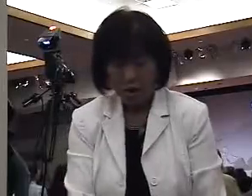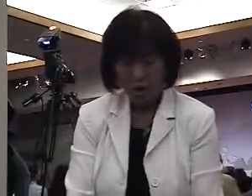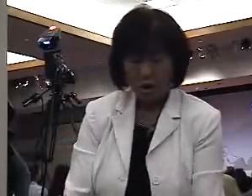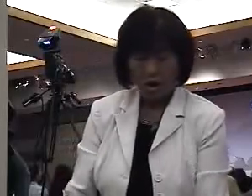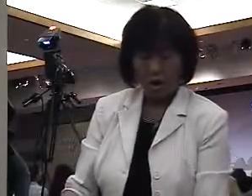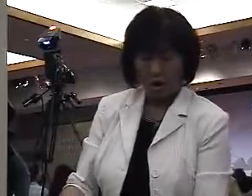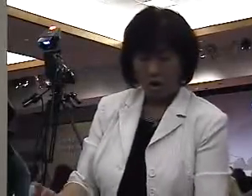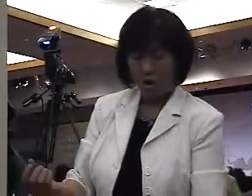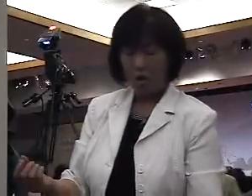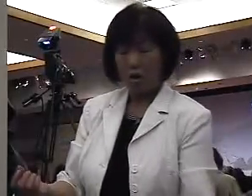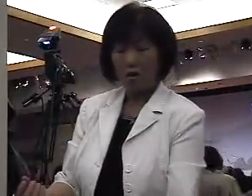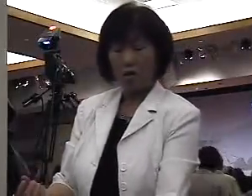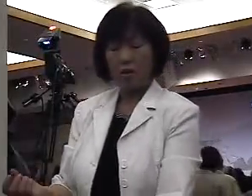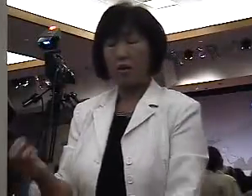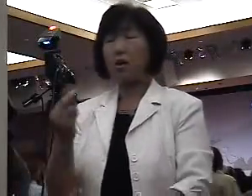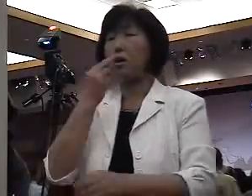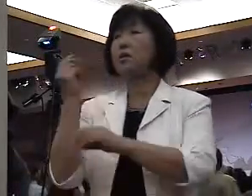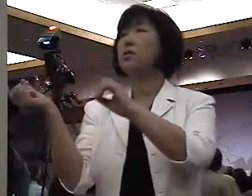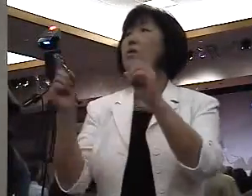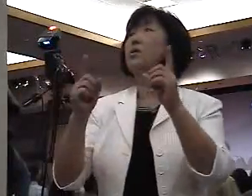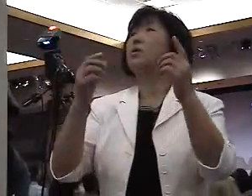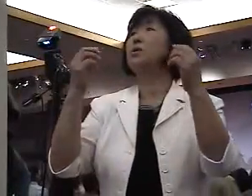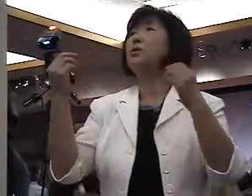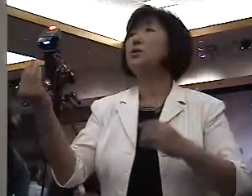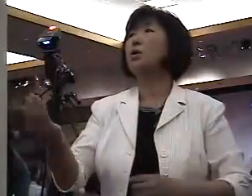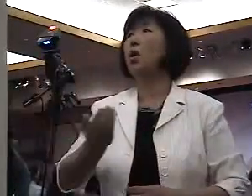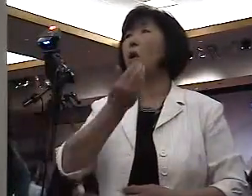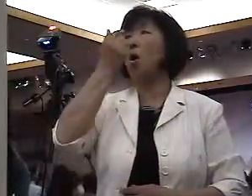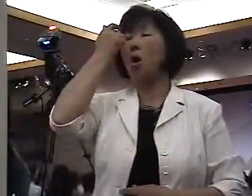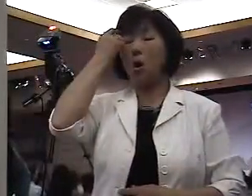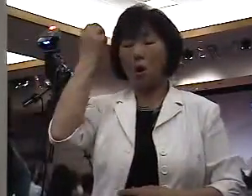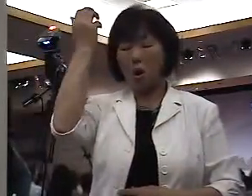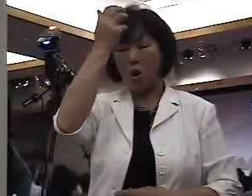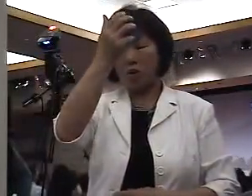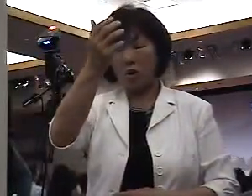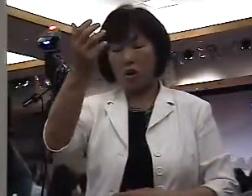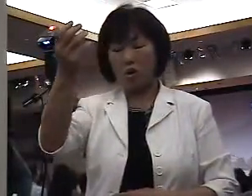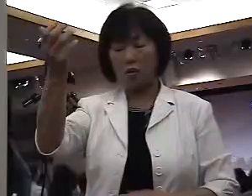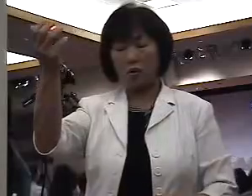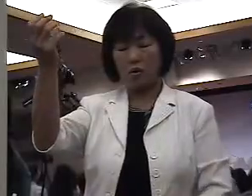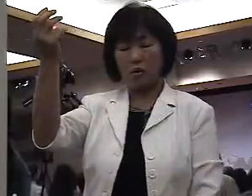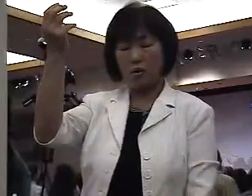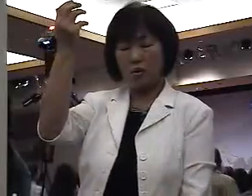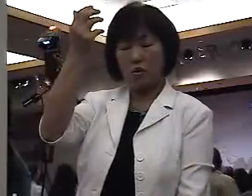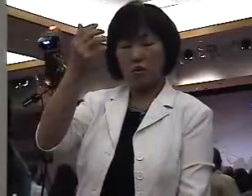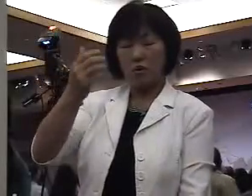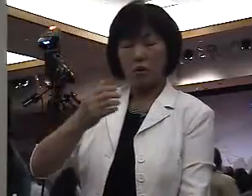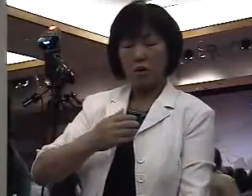살아계신 성령